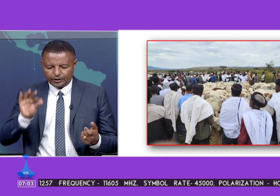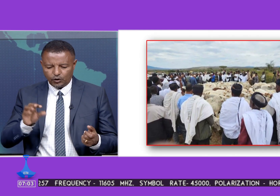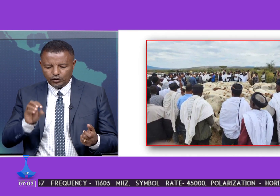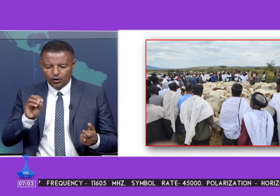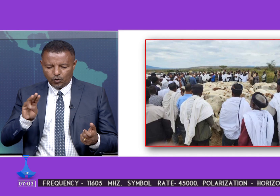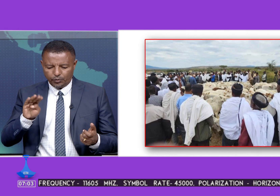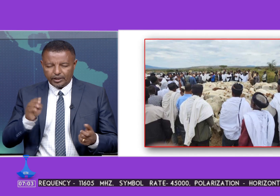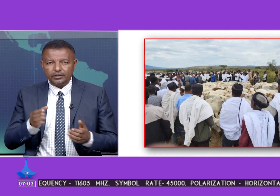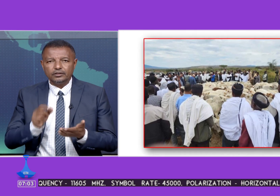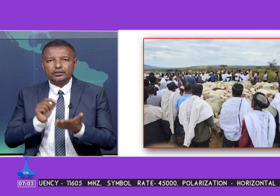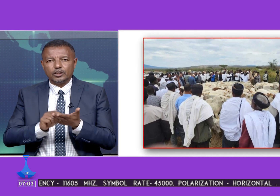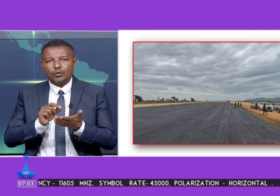መገኘታቸውን ኦቢኤን ዘግቧል።